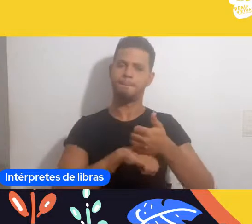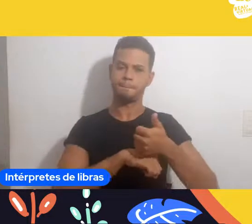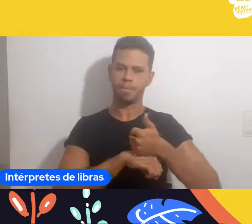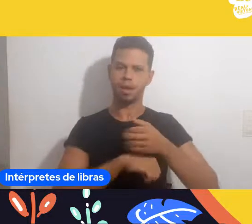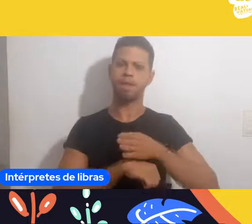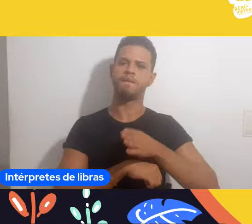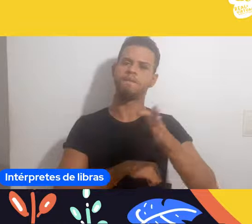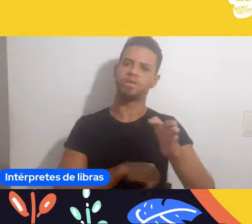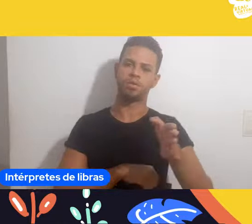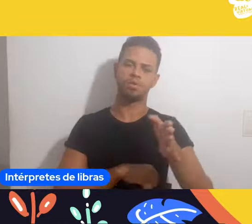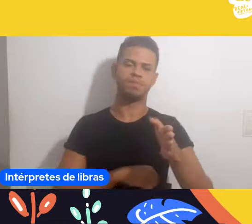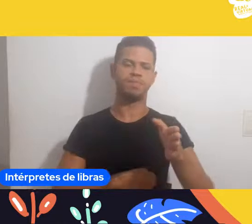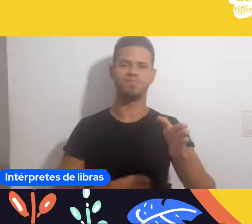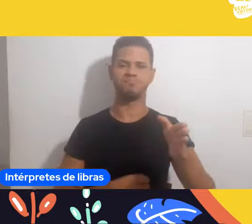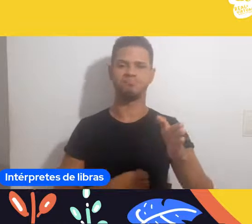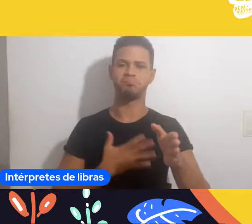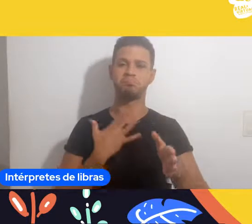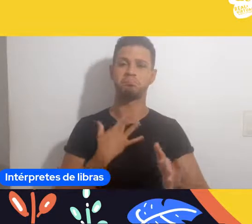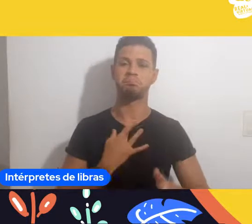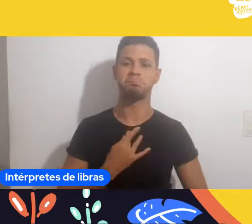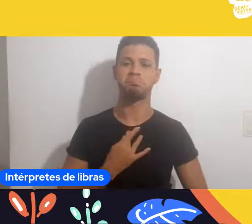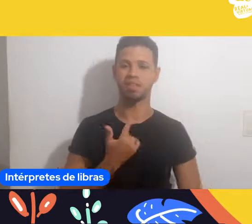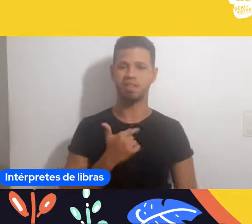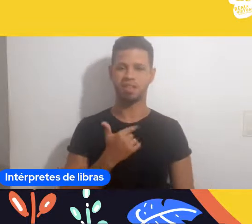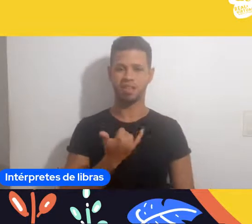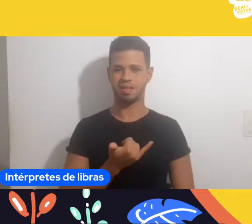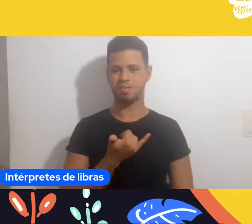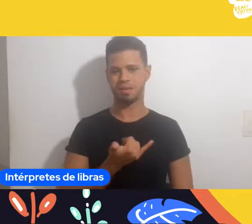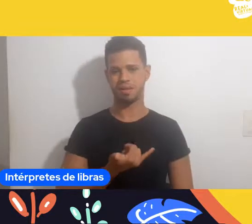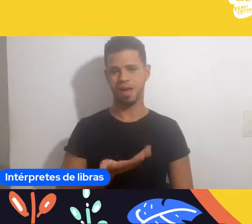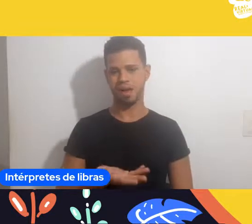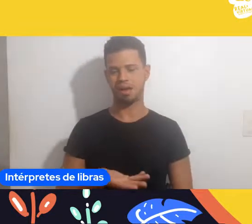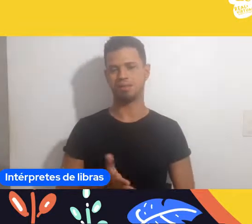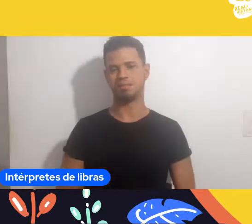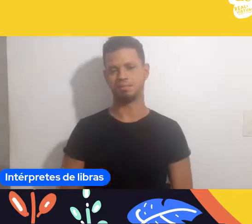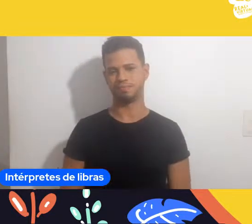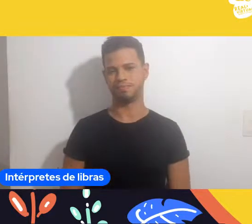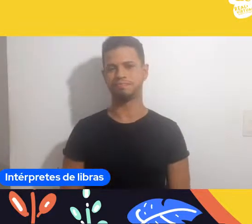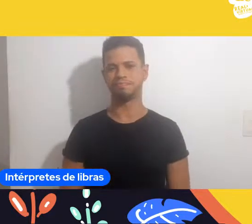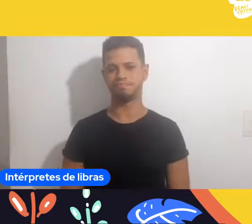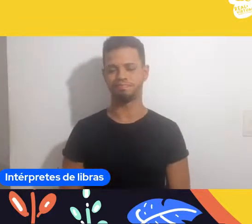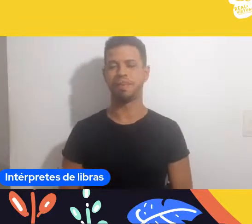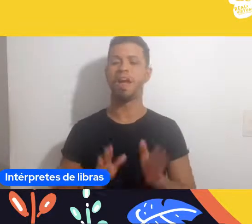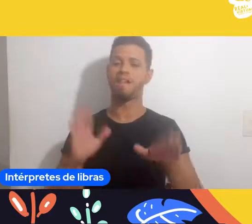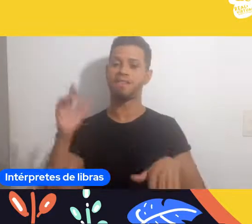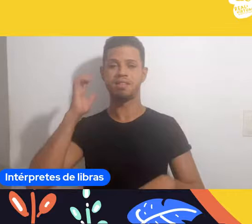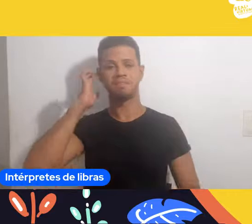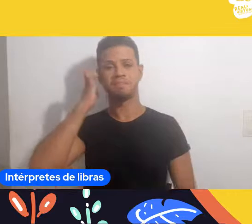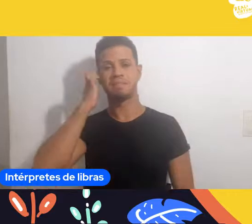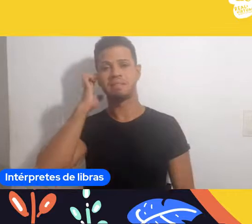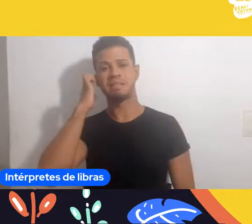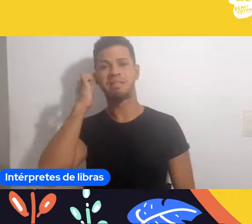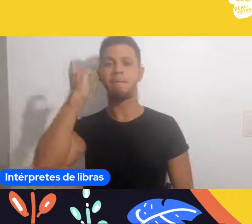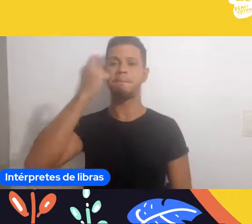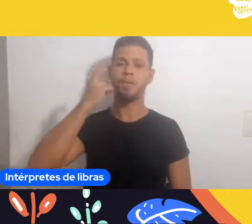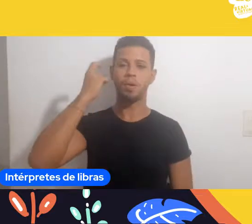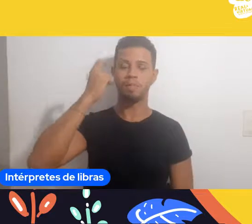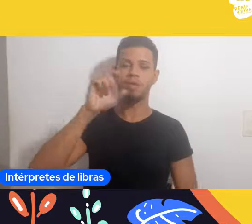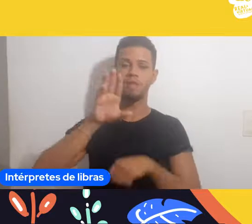está inteiro na hora que brinca no parque, né? Você está preocupado com a fotografia ou